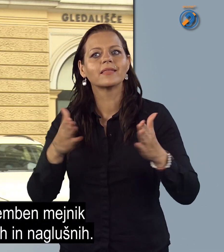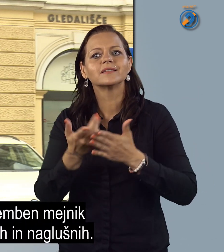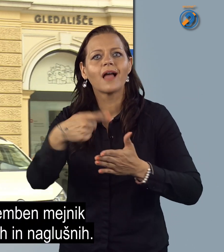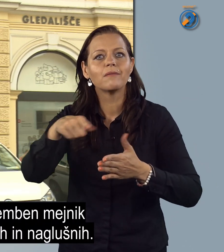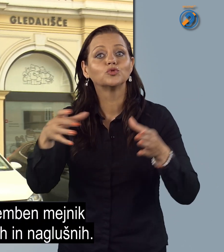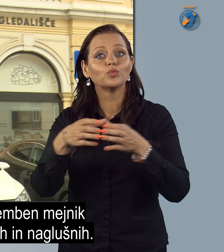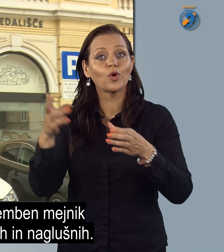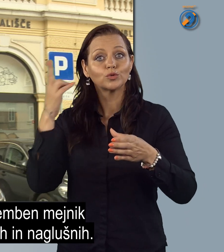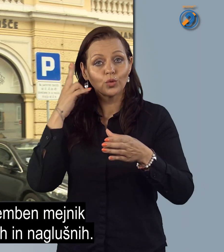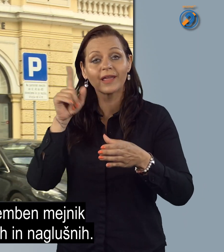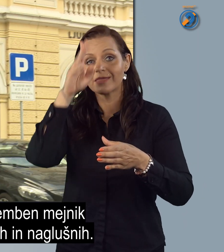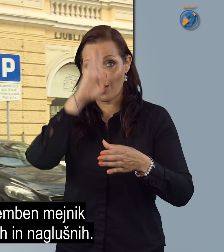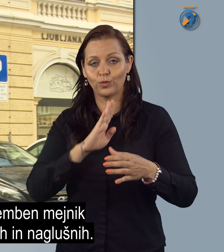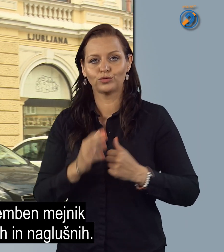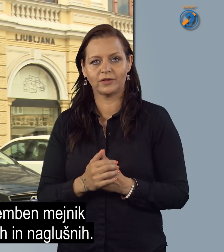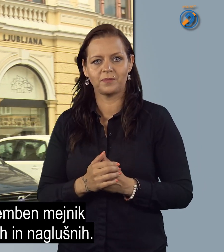naglušnih.